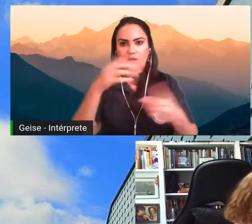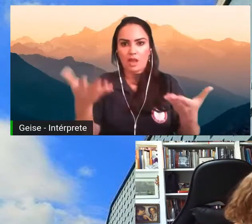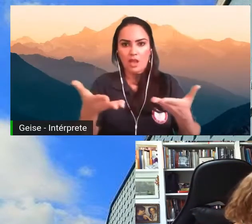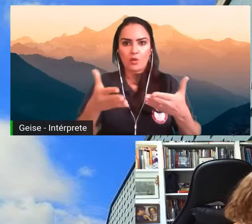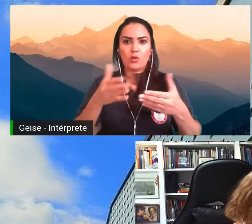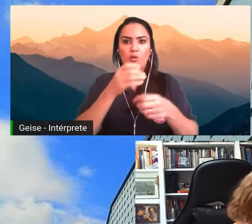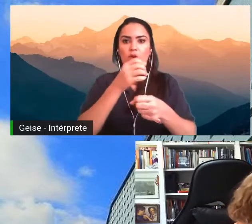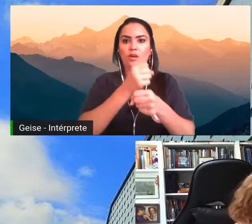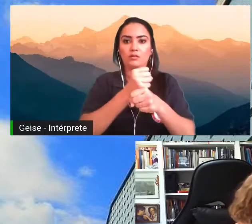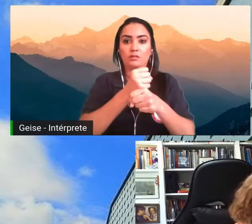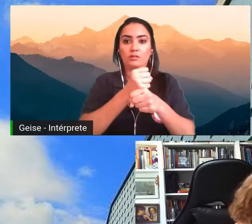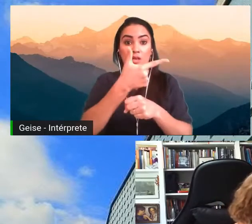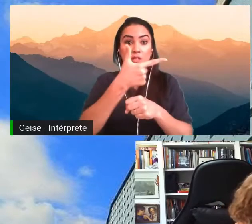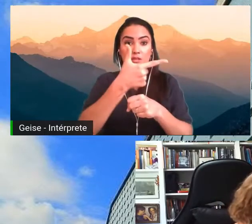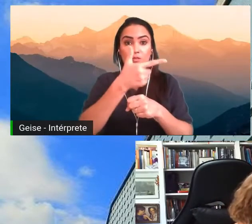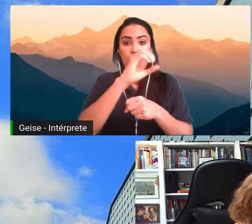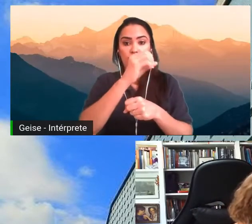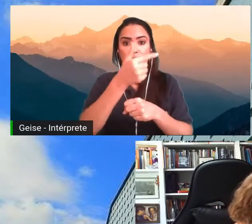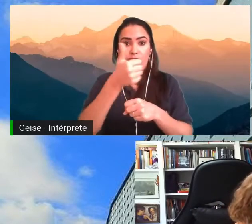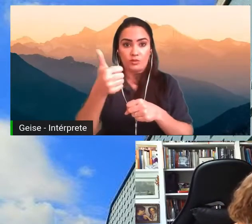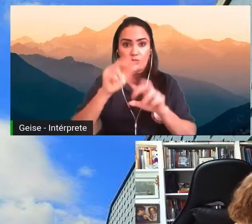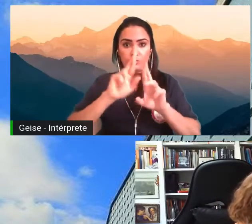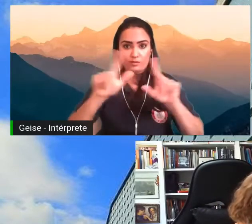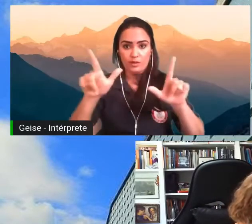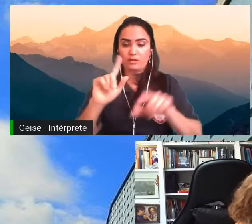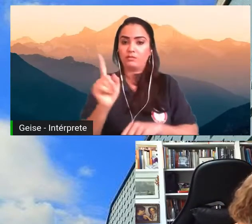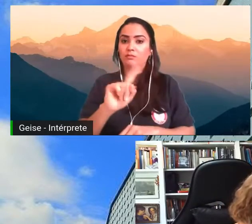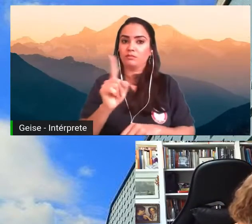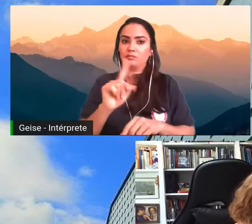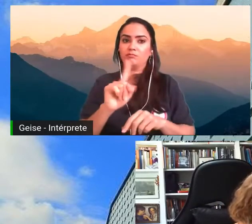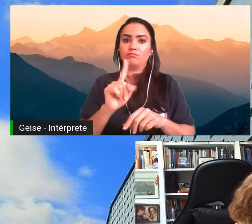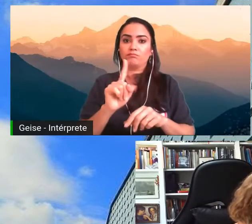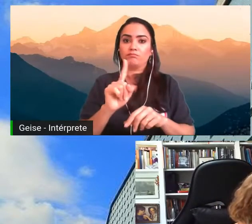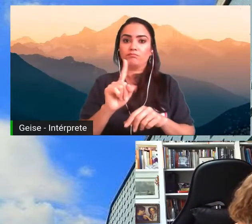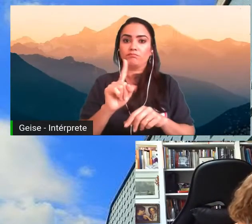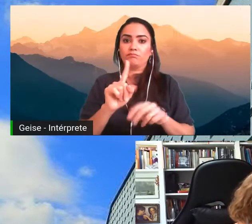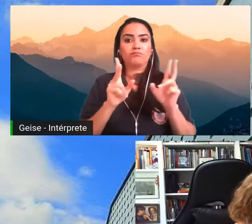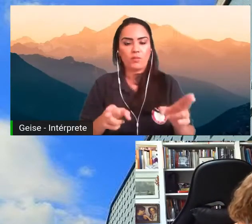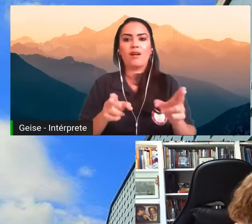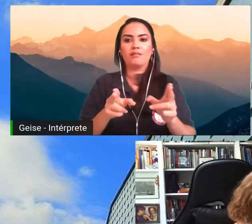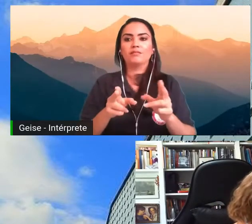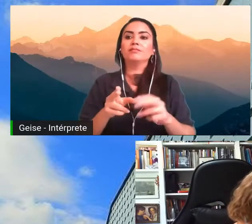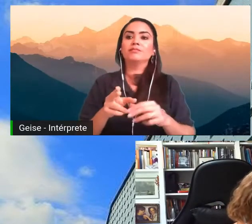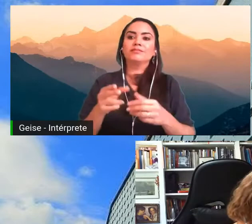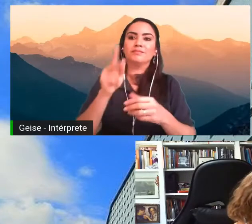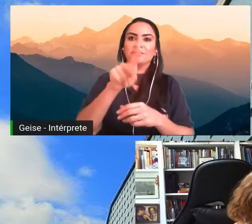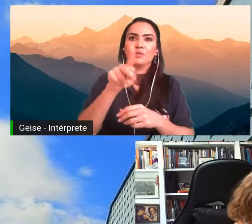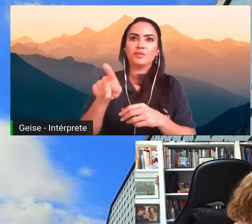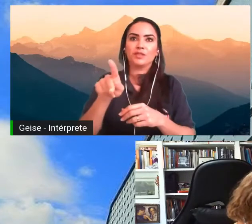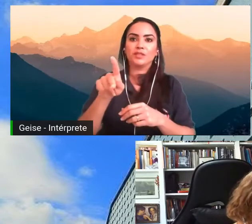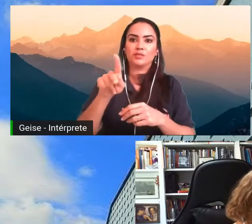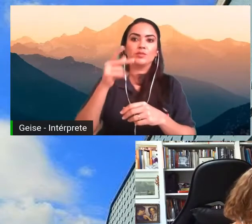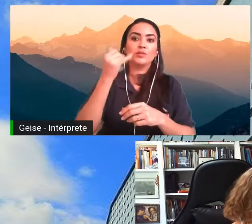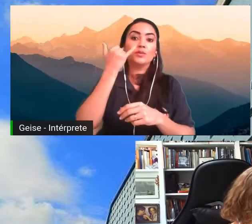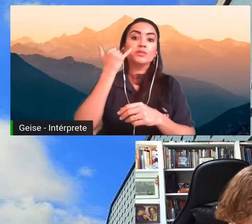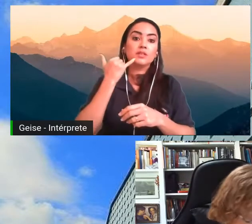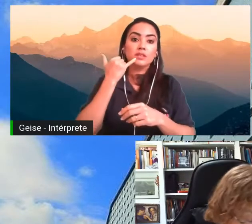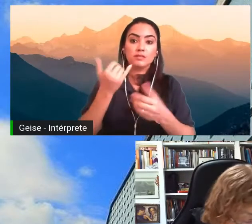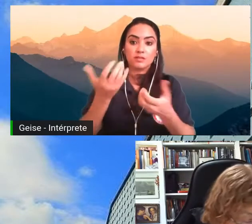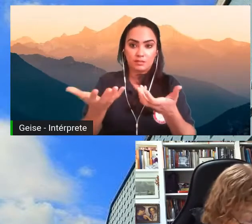2021, né? Então, o professor Ives, se quiser se pronunciar nesse momento, em diálogo com a